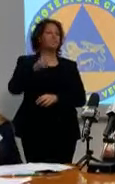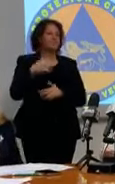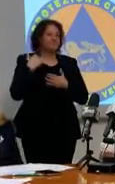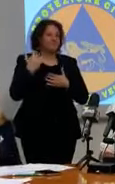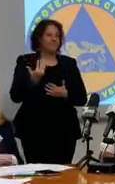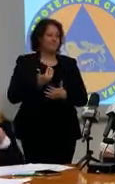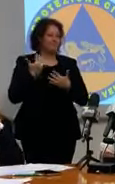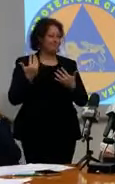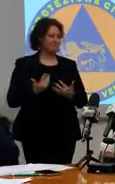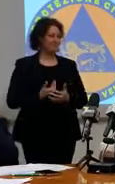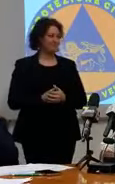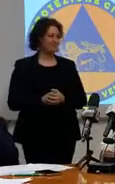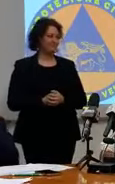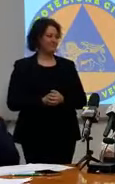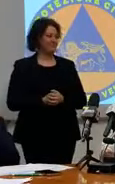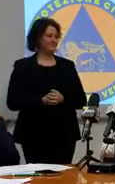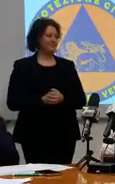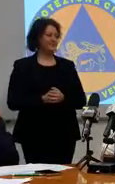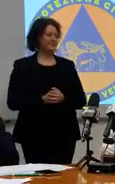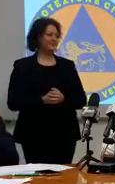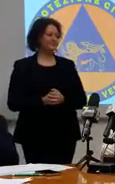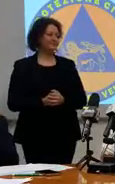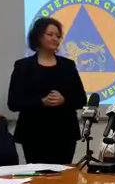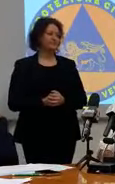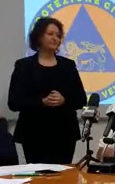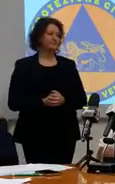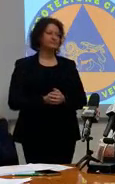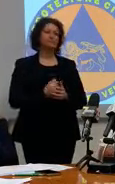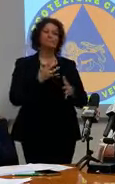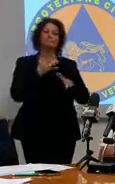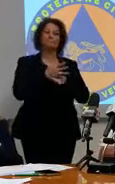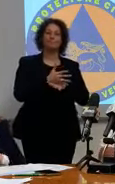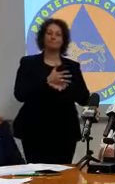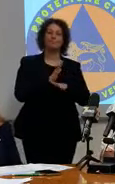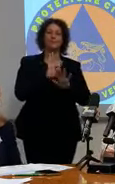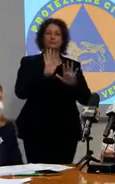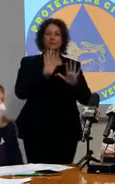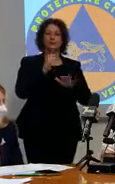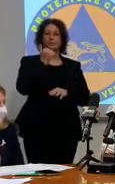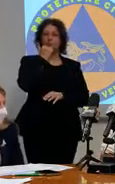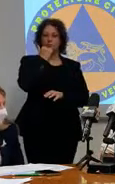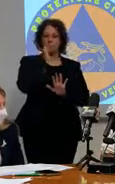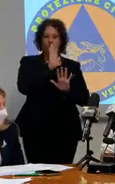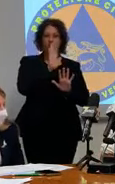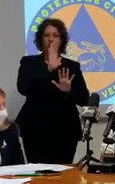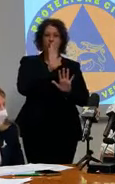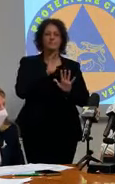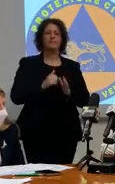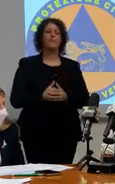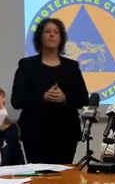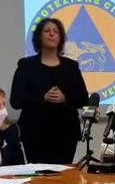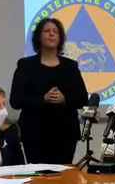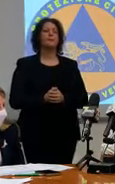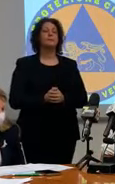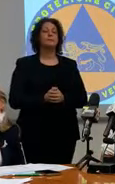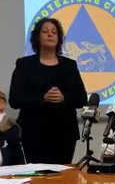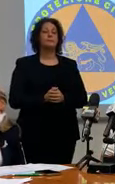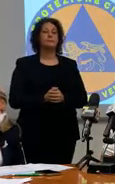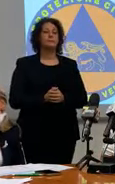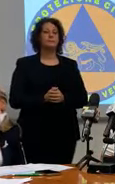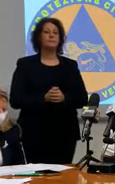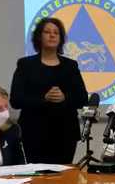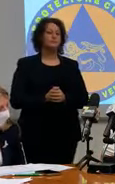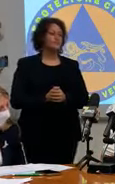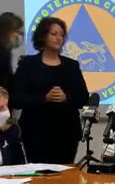sposto e lascio. No, però scusate, significa voi pensate sempre, perché il nostro